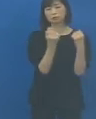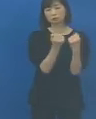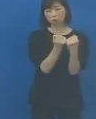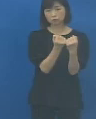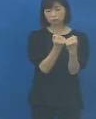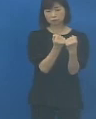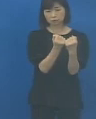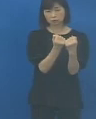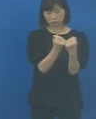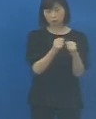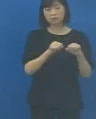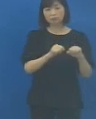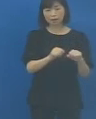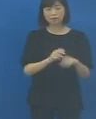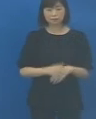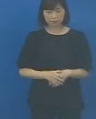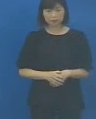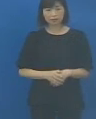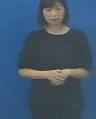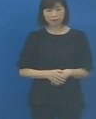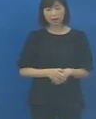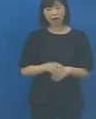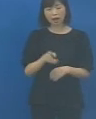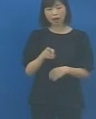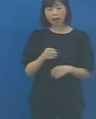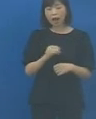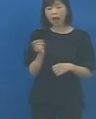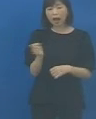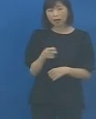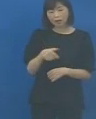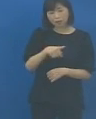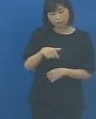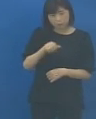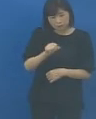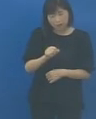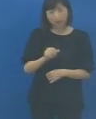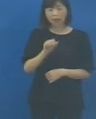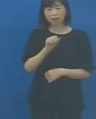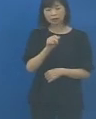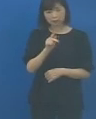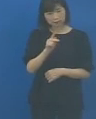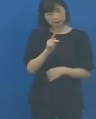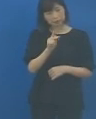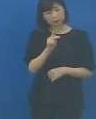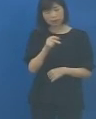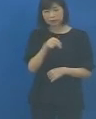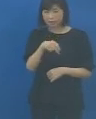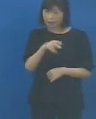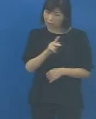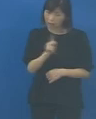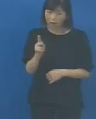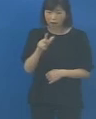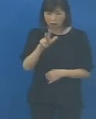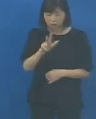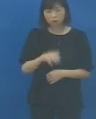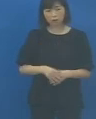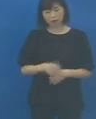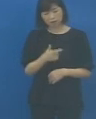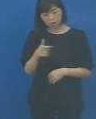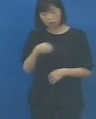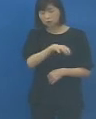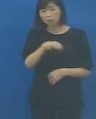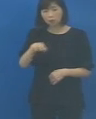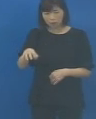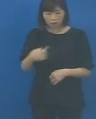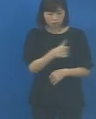、はやぶさラボとかスリコワークキャンプ、日光がなる、トリコ、東高園といったワーケーションサイトを実